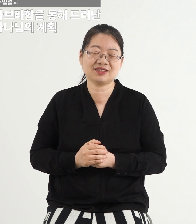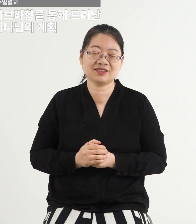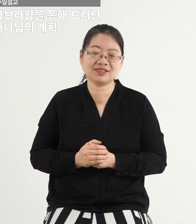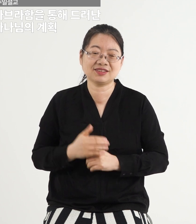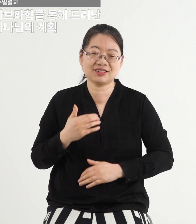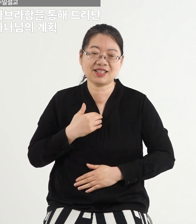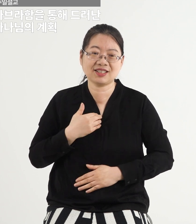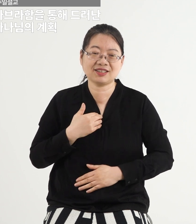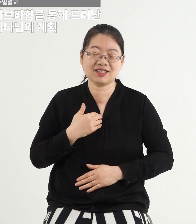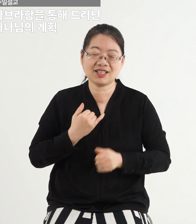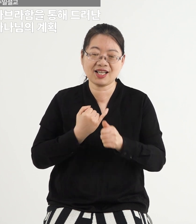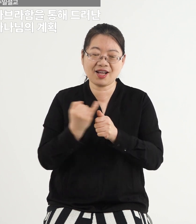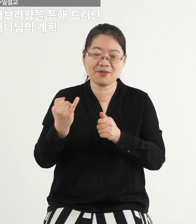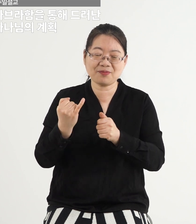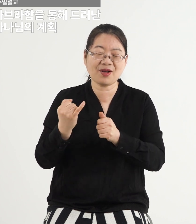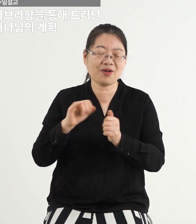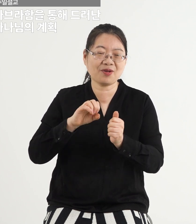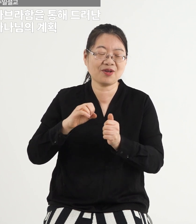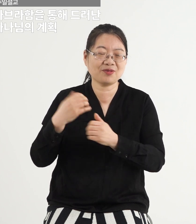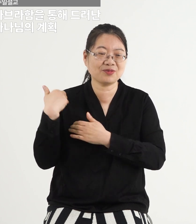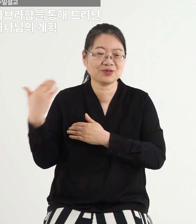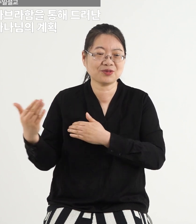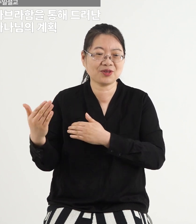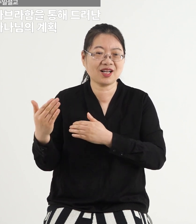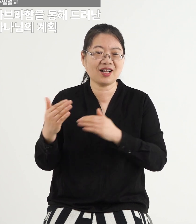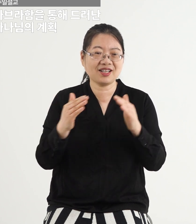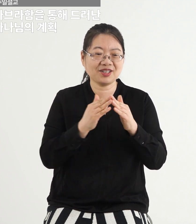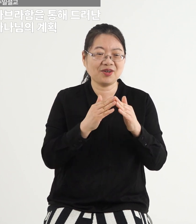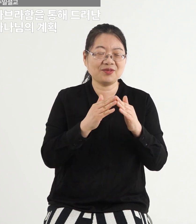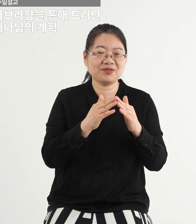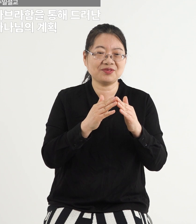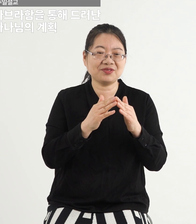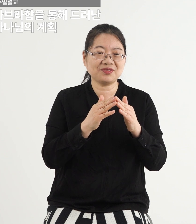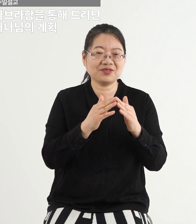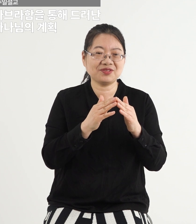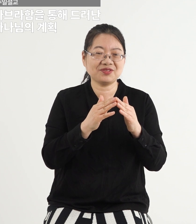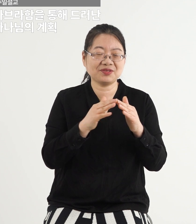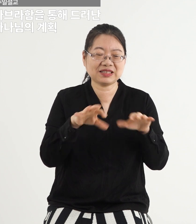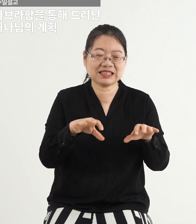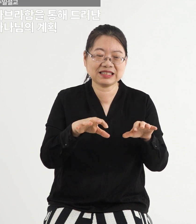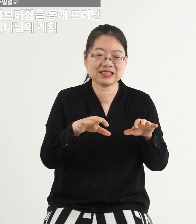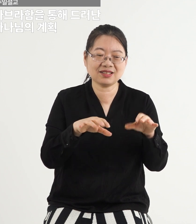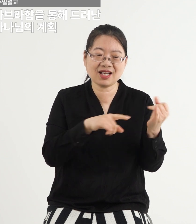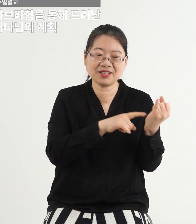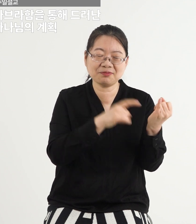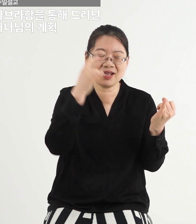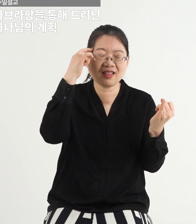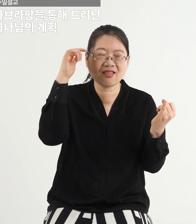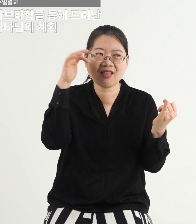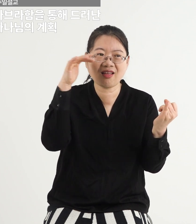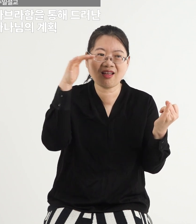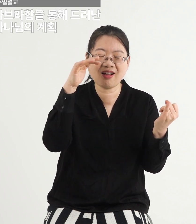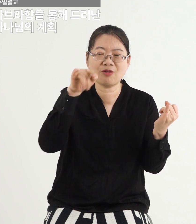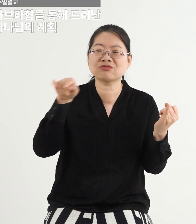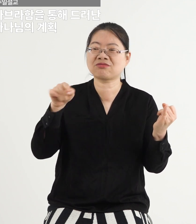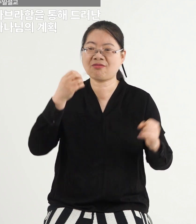자기 아내 내버려 두고 자꾸 옆집 아줌마 생각나고 그러면 그거 이상한